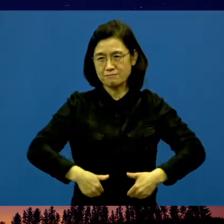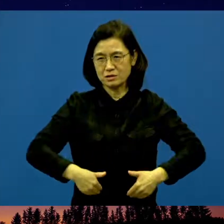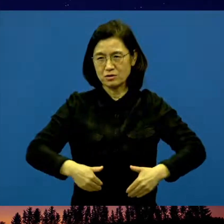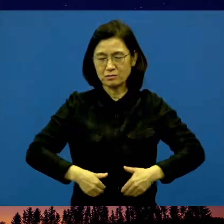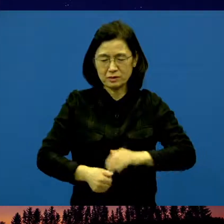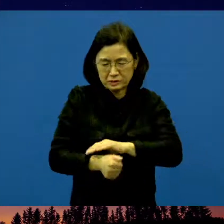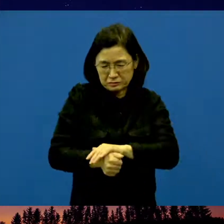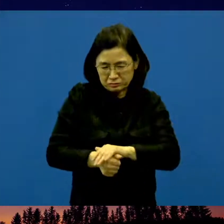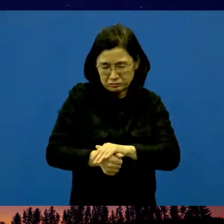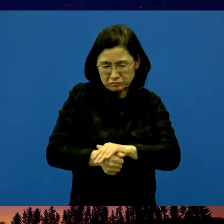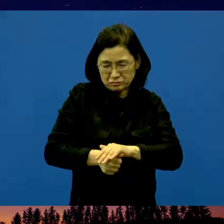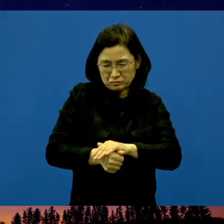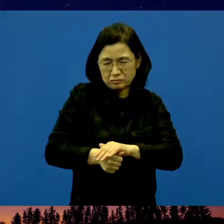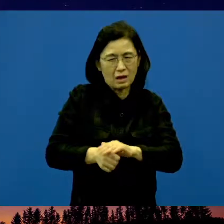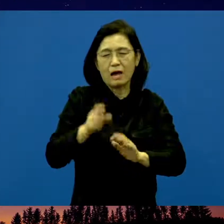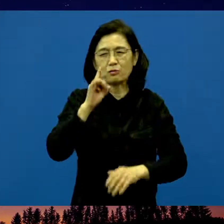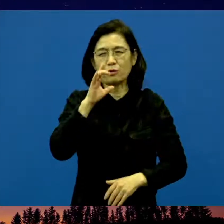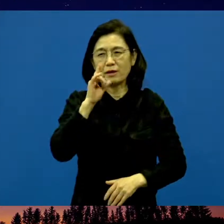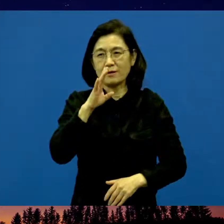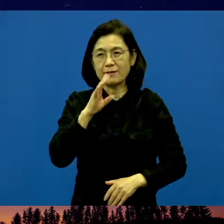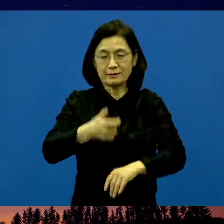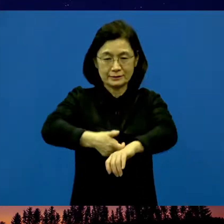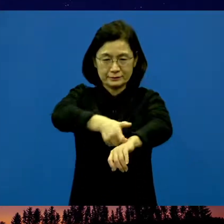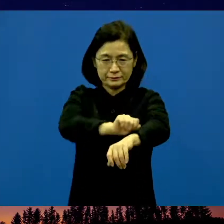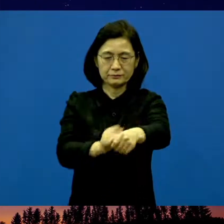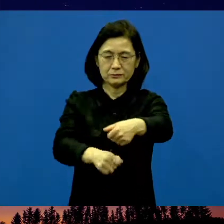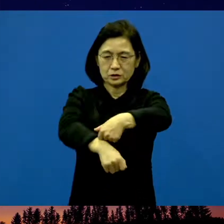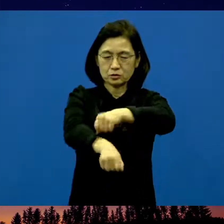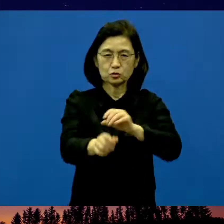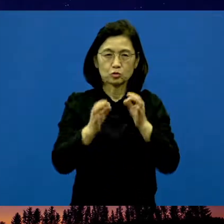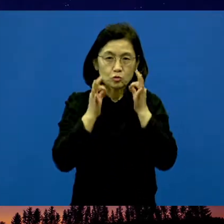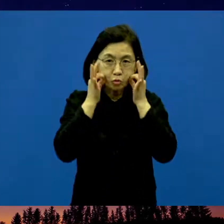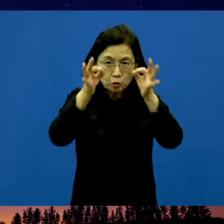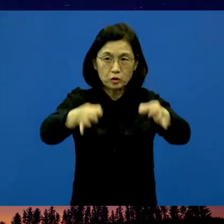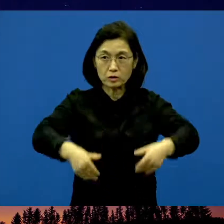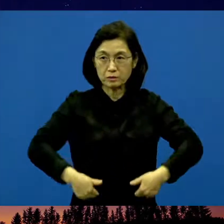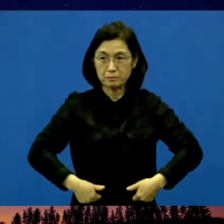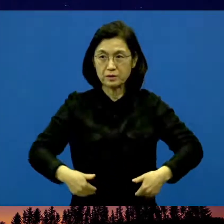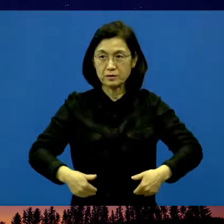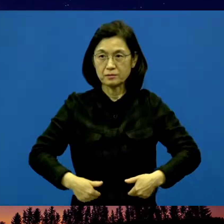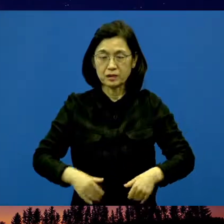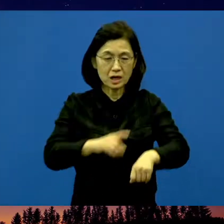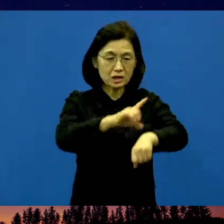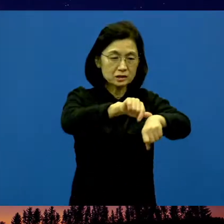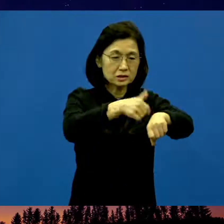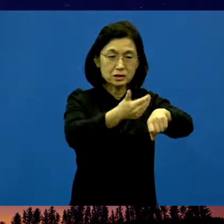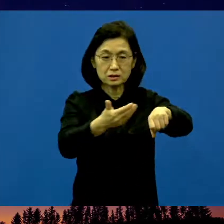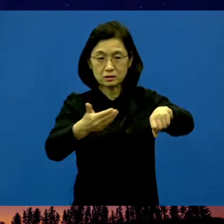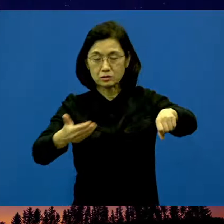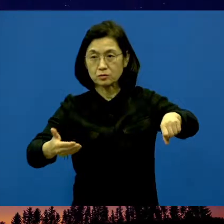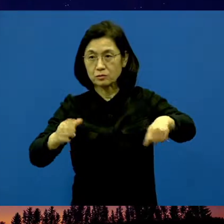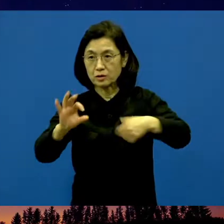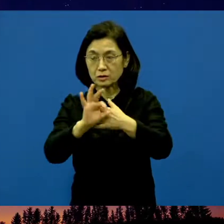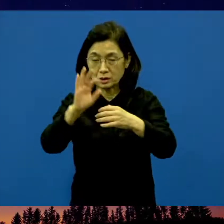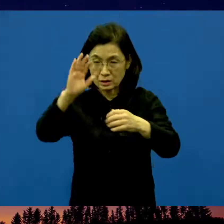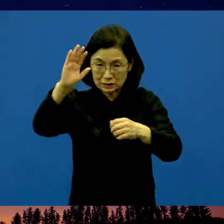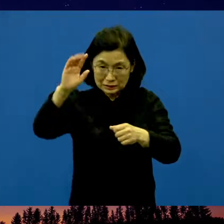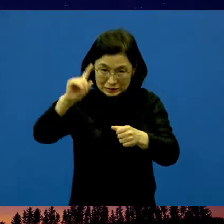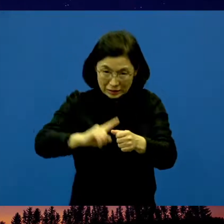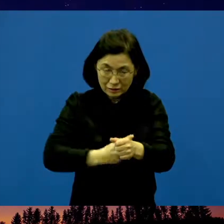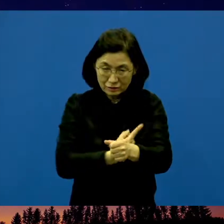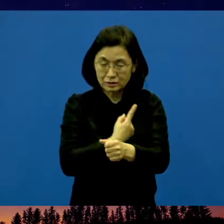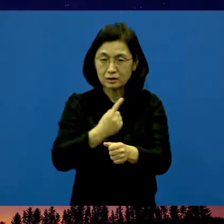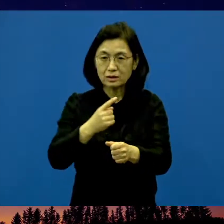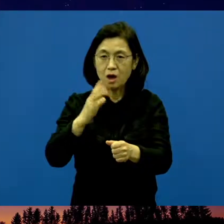되고 적극적이어야 된다는 것입니다. 여러분, 세월만 보내면 저절로 성화가 이루어지는 게 아닙니다. 예수를